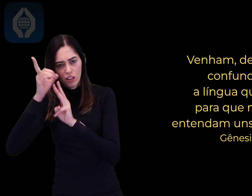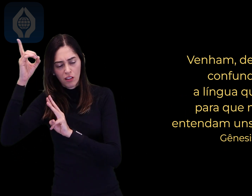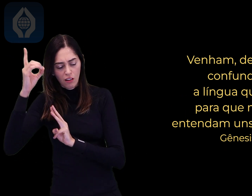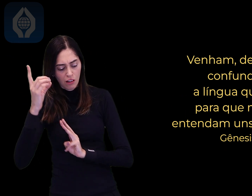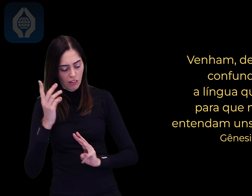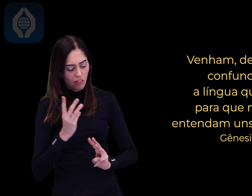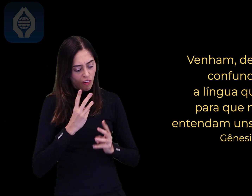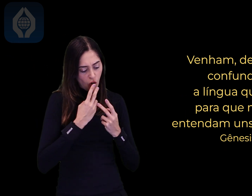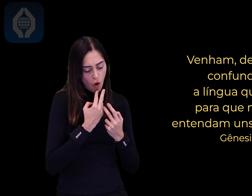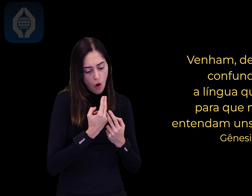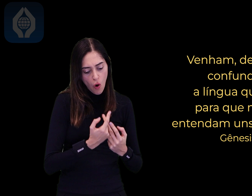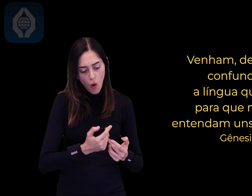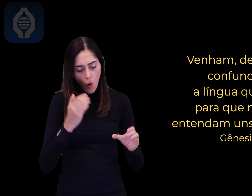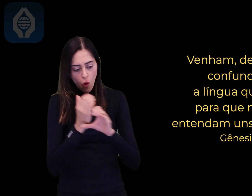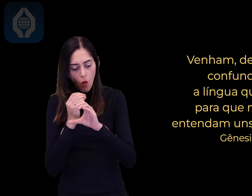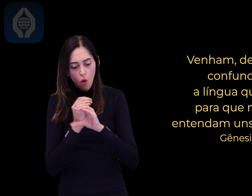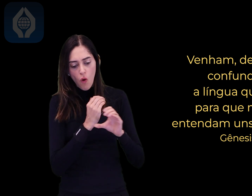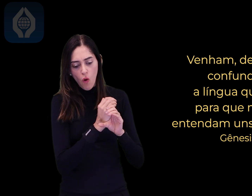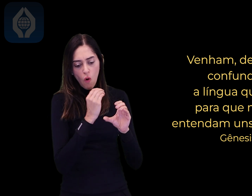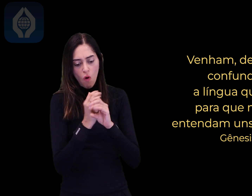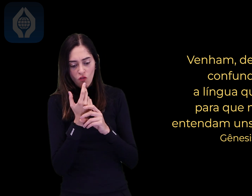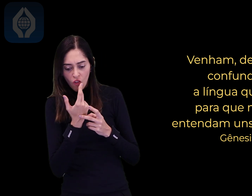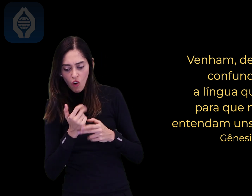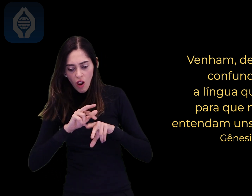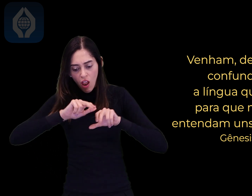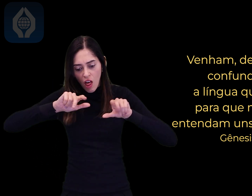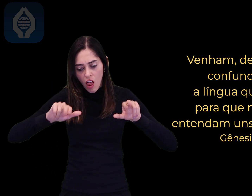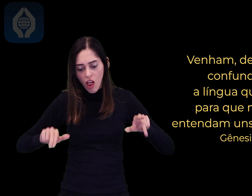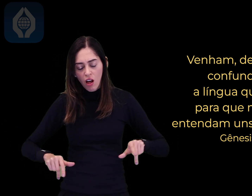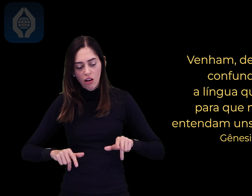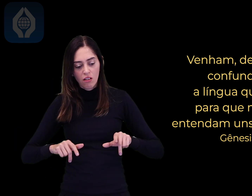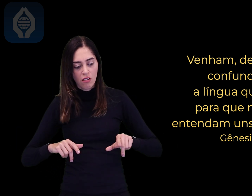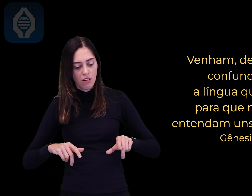falem, para que não mais entendam uns aos outros.